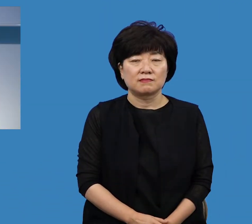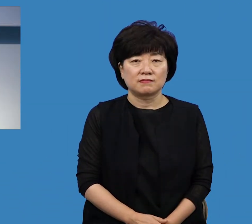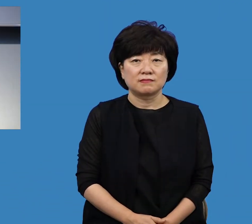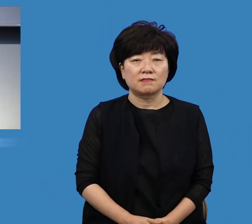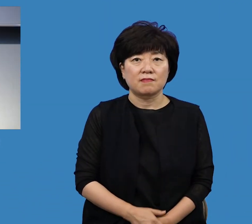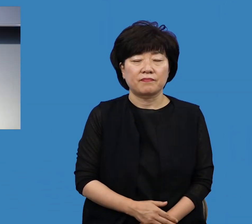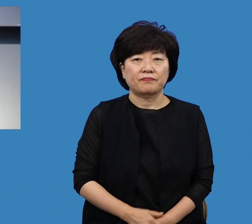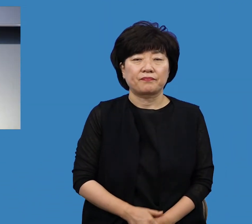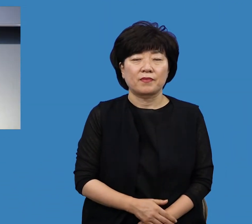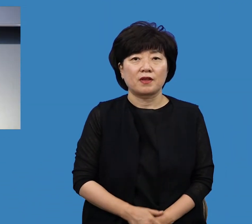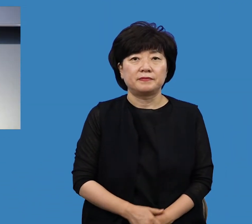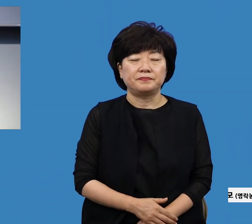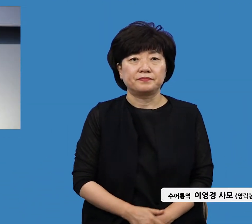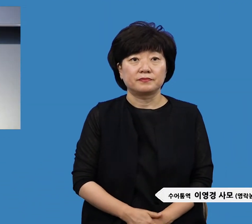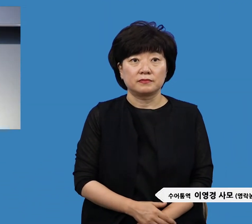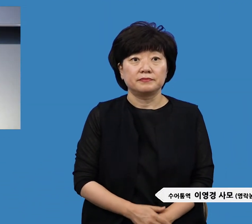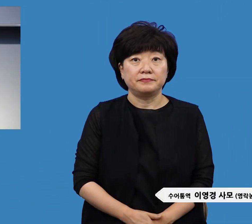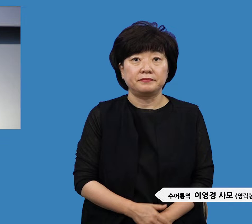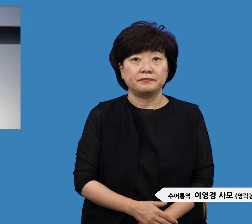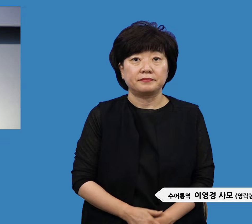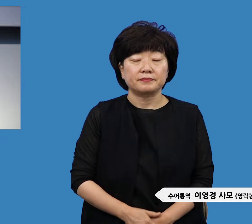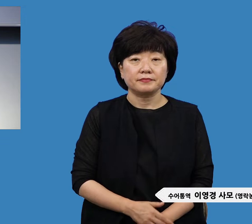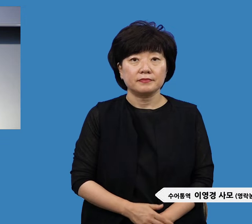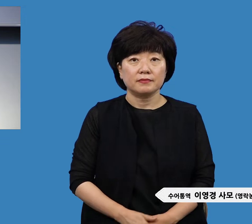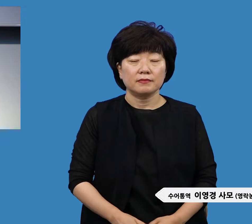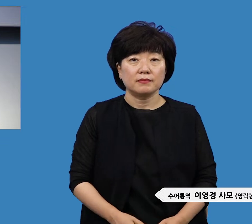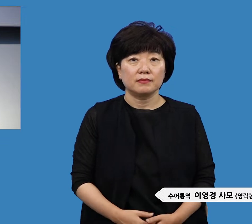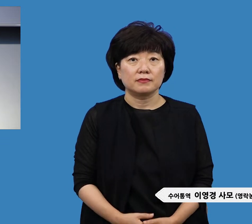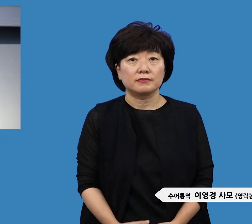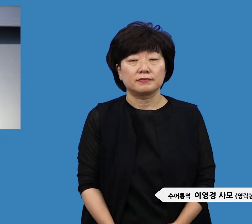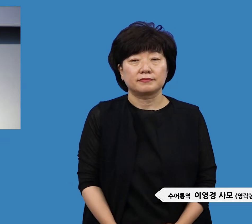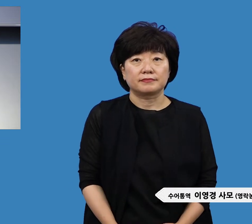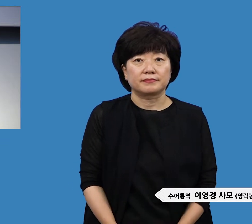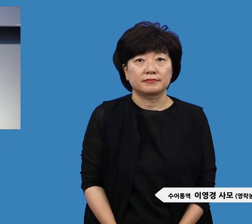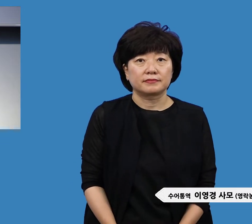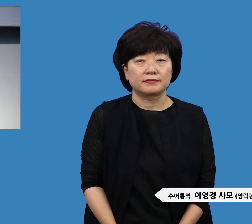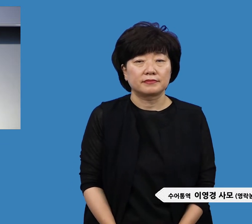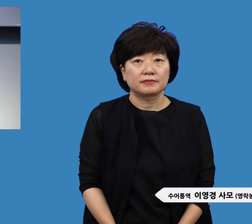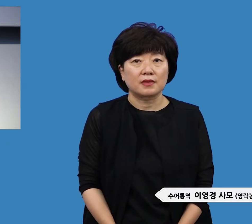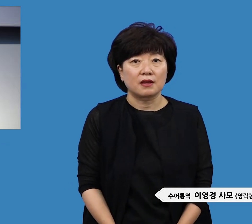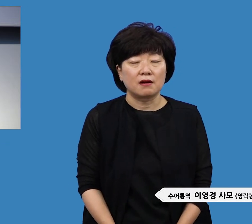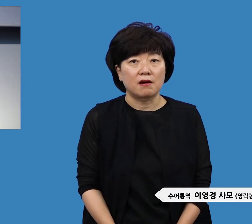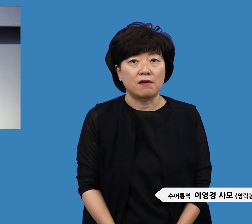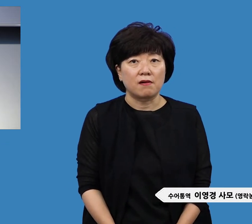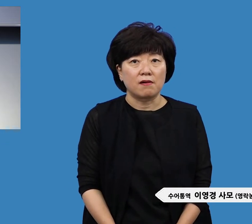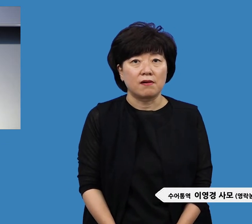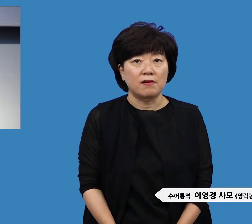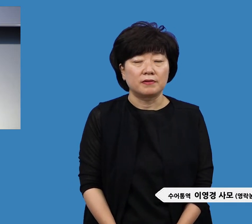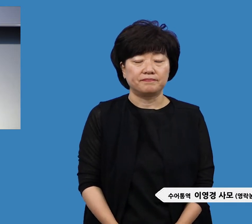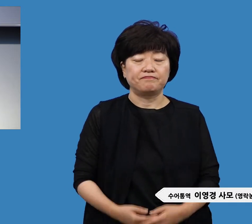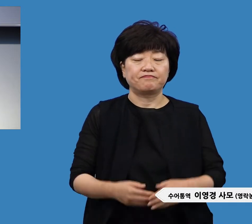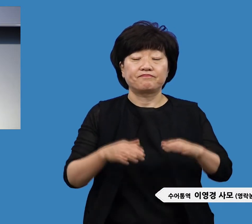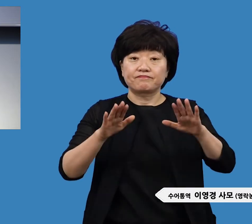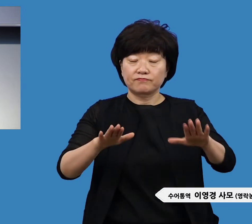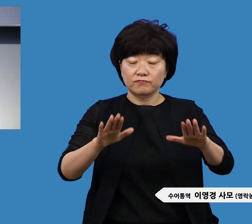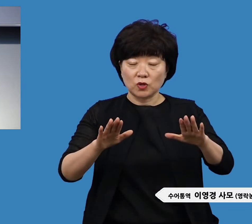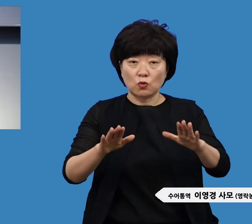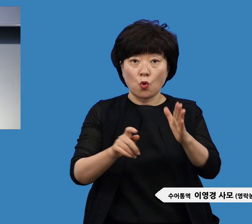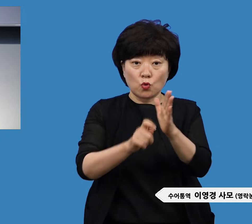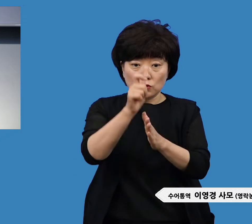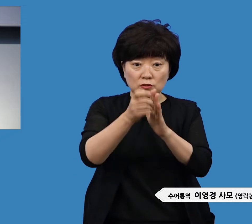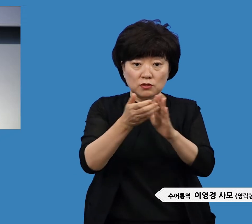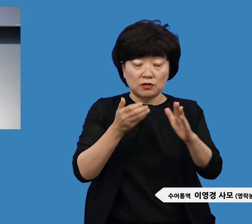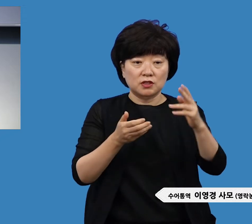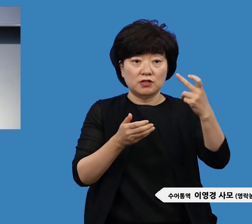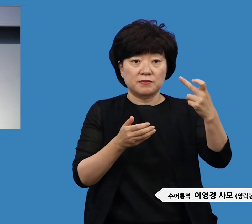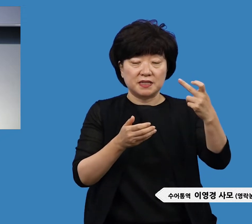자, 오늘 본문인 고린도전서 2장 12절에 보면 재밌는 표현이 나오는데 무슨 표현이냐면 세상의 영이라는 표현이